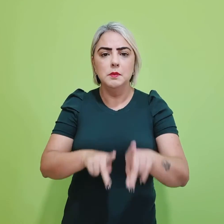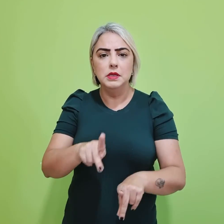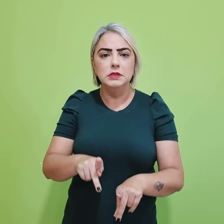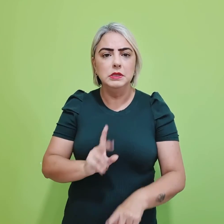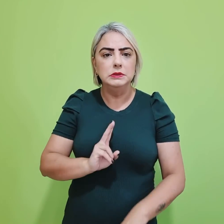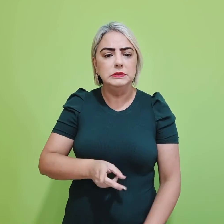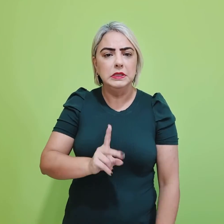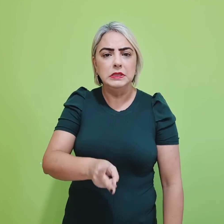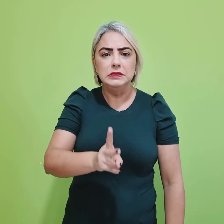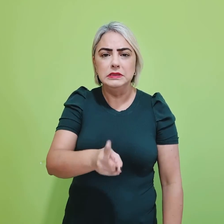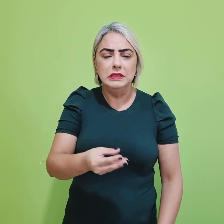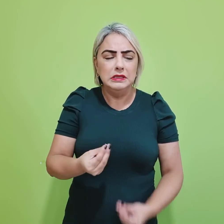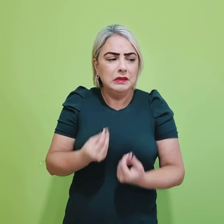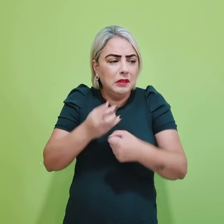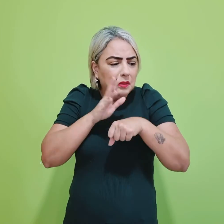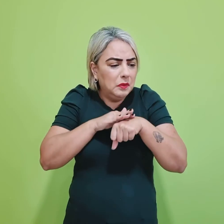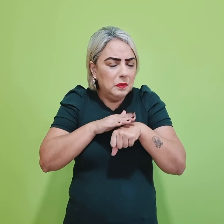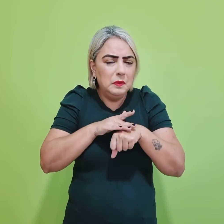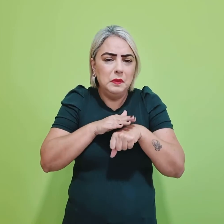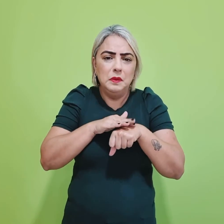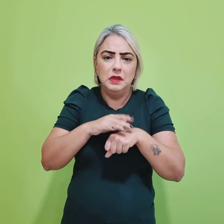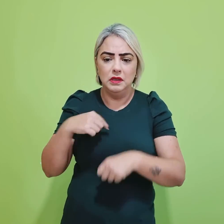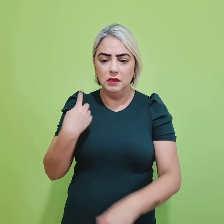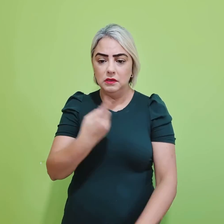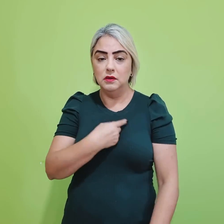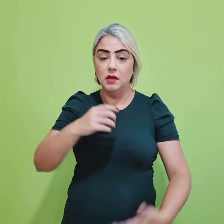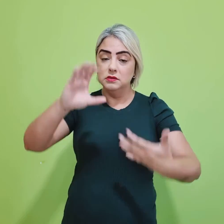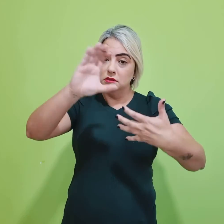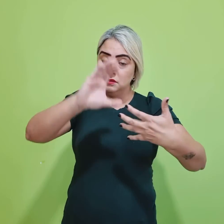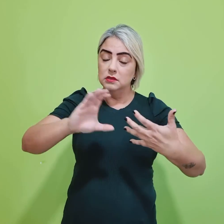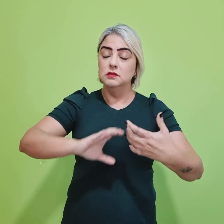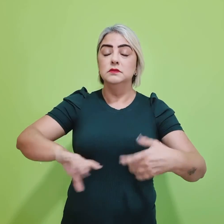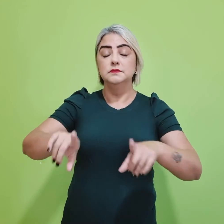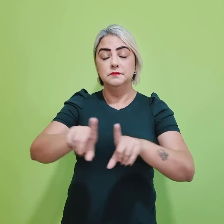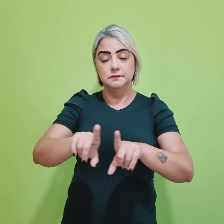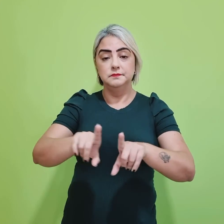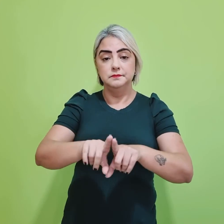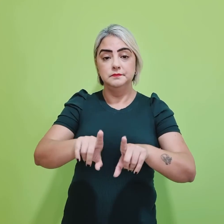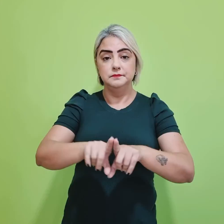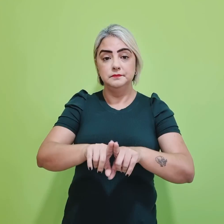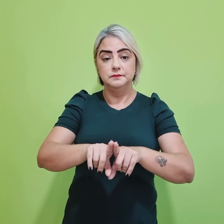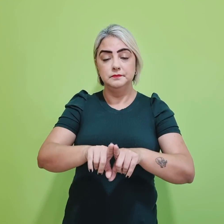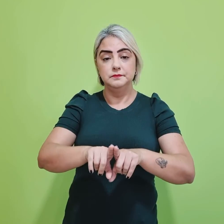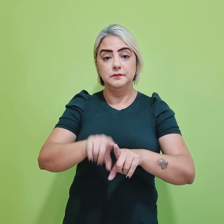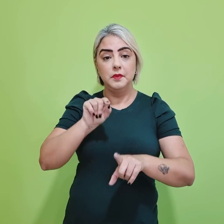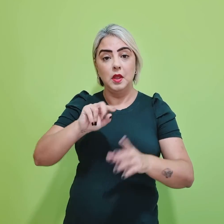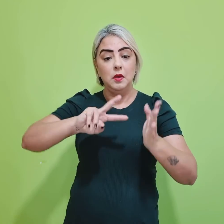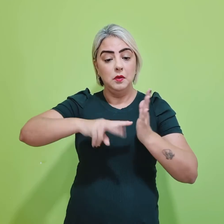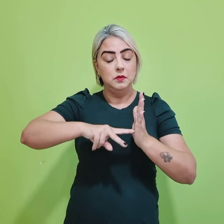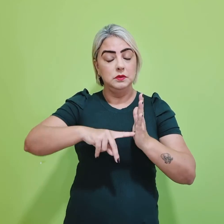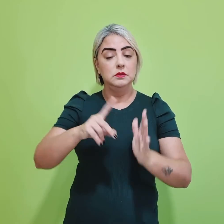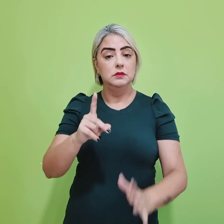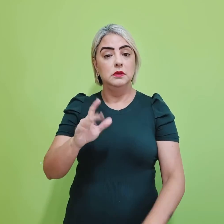está cada vez mais doente e nossa categoria também. Assim, o